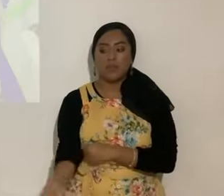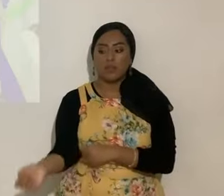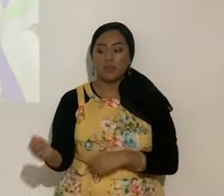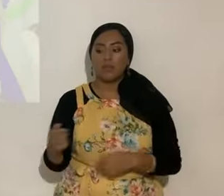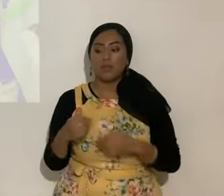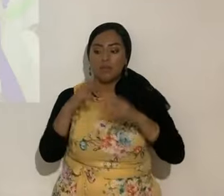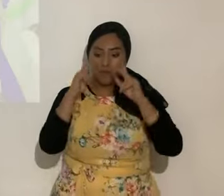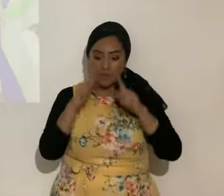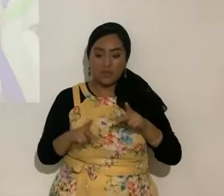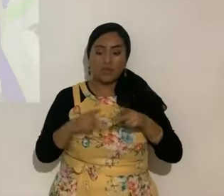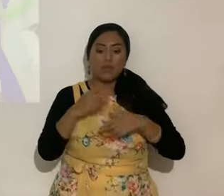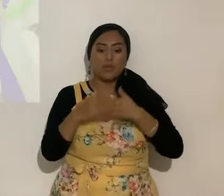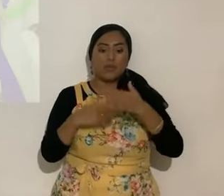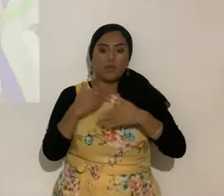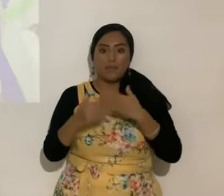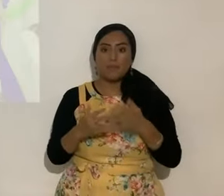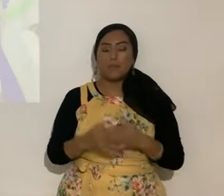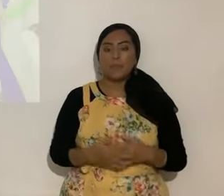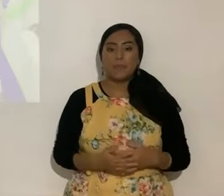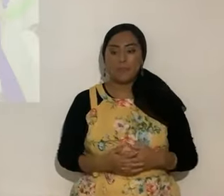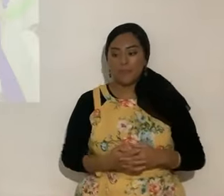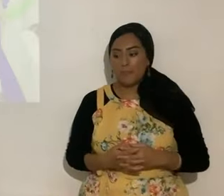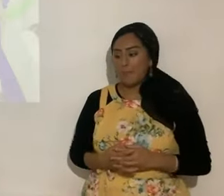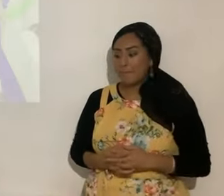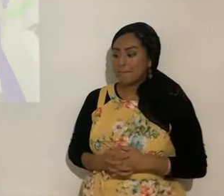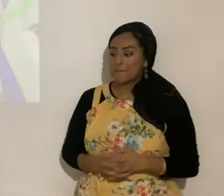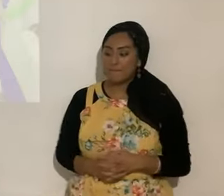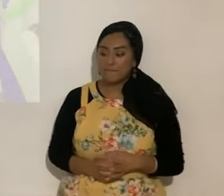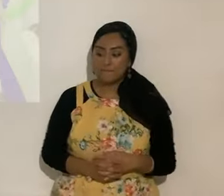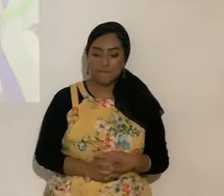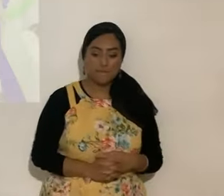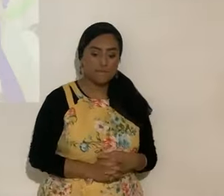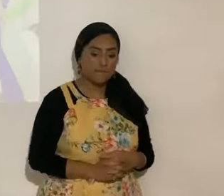se va a la persona, los extremos, ahora,